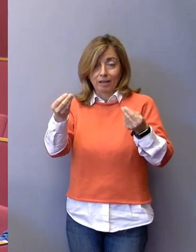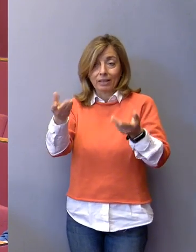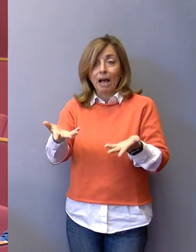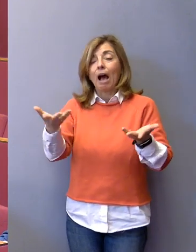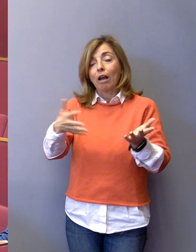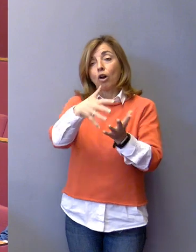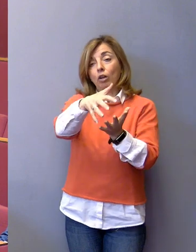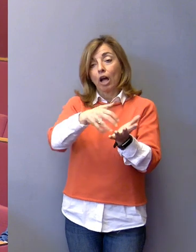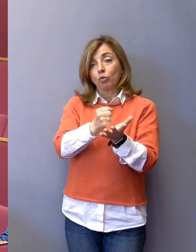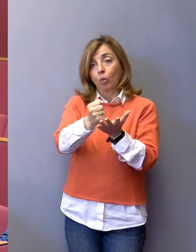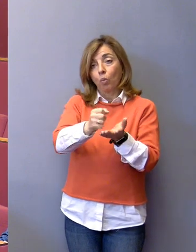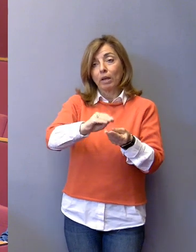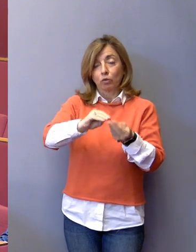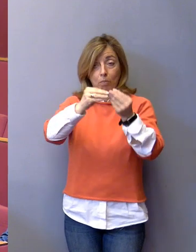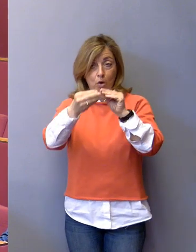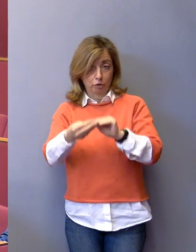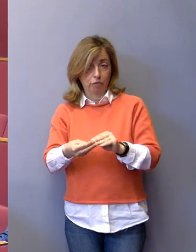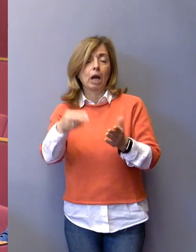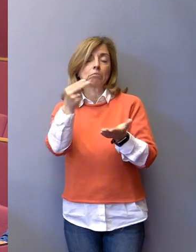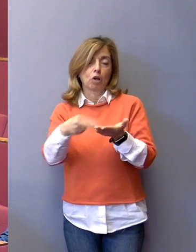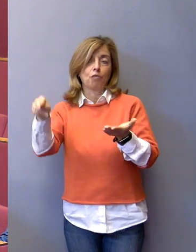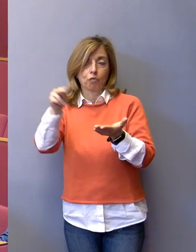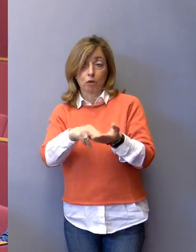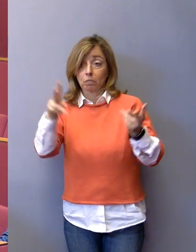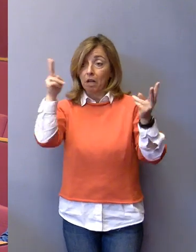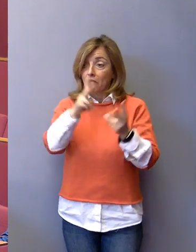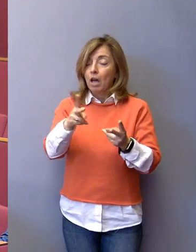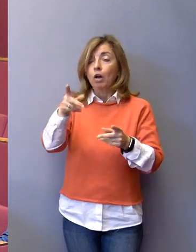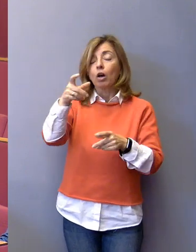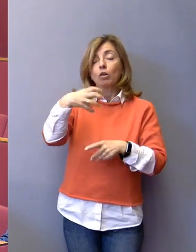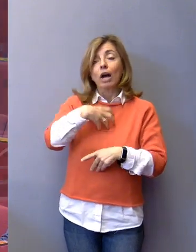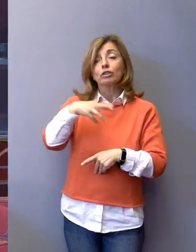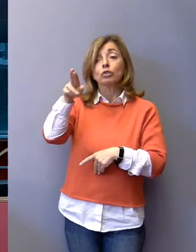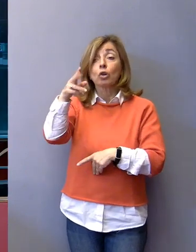della società rosso mi pare che si vedono ben poche e Quindi riprendiamo atto